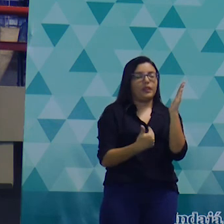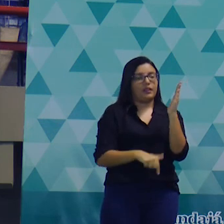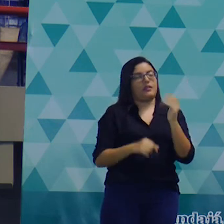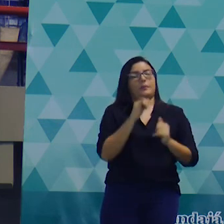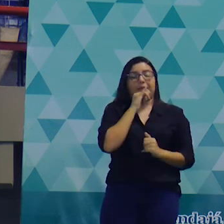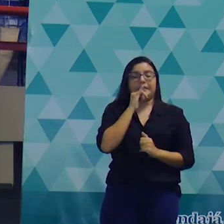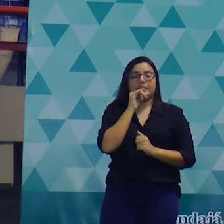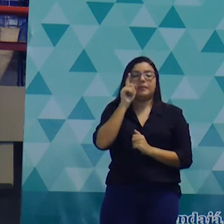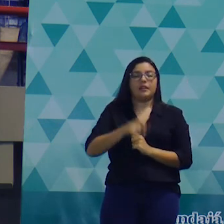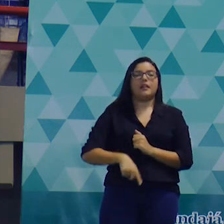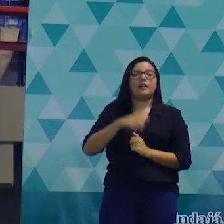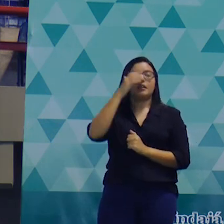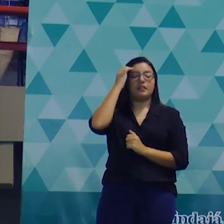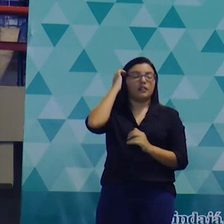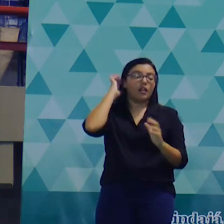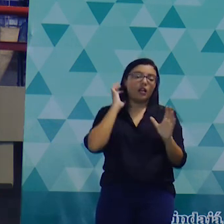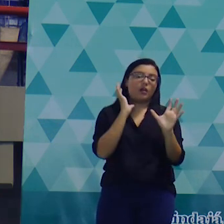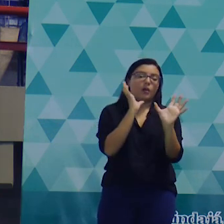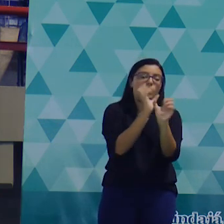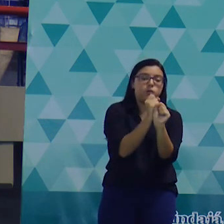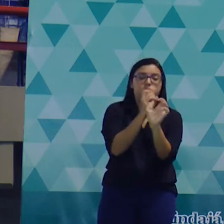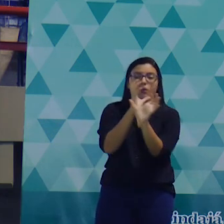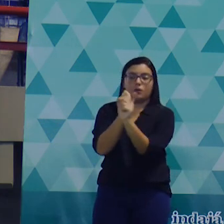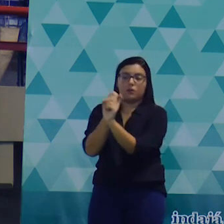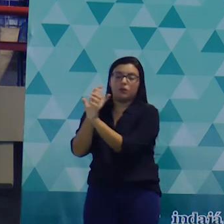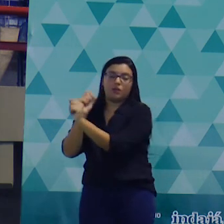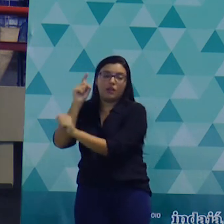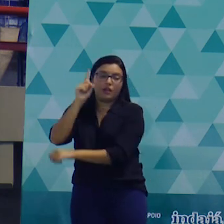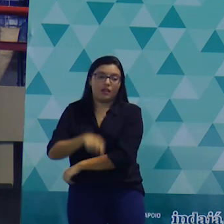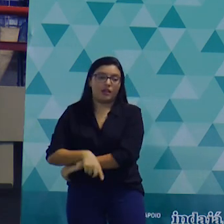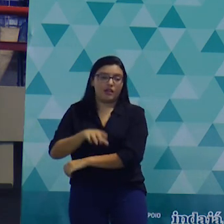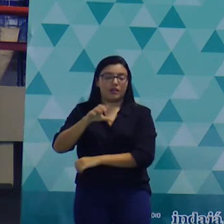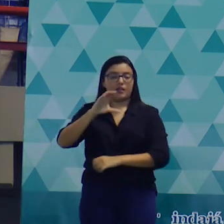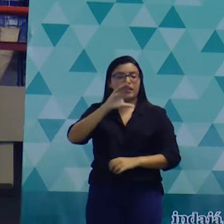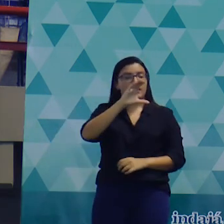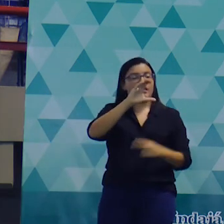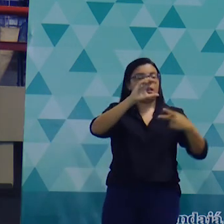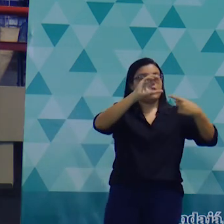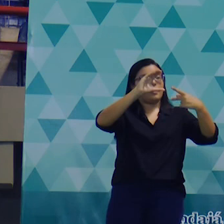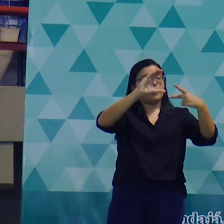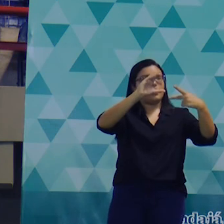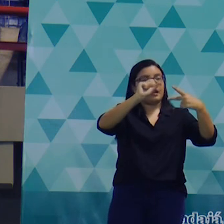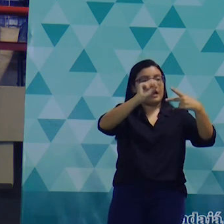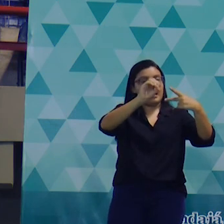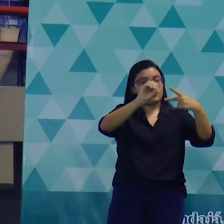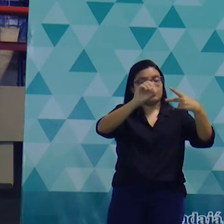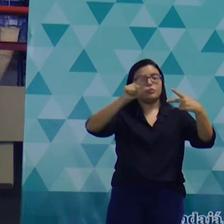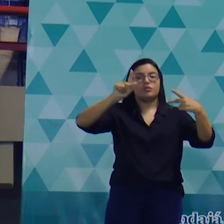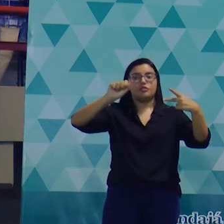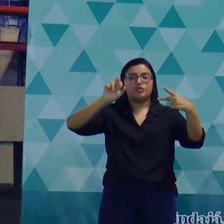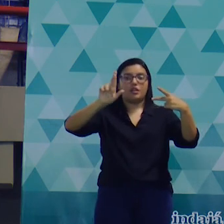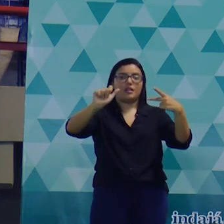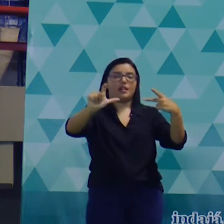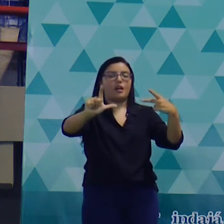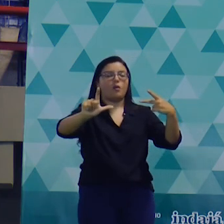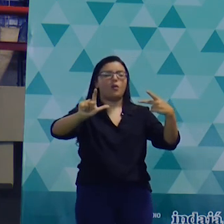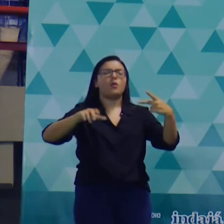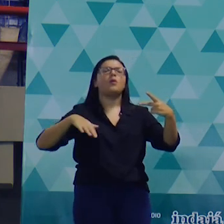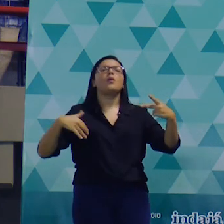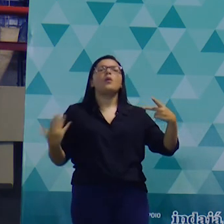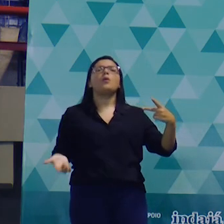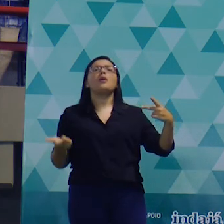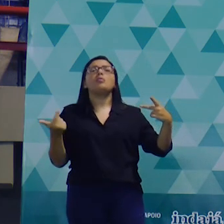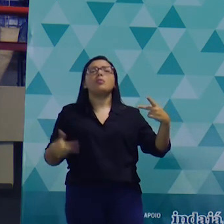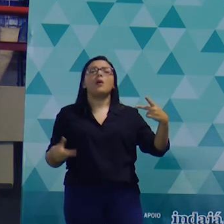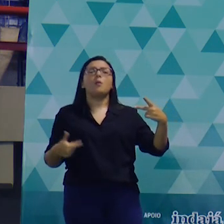resolvemos, elas se incluem naquilo que nós chamamos de casos gerais. Quando é que o caso